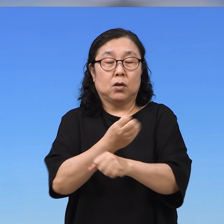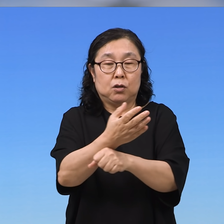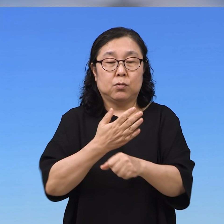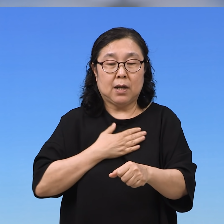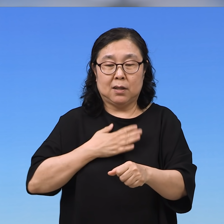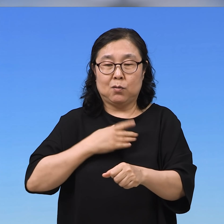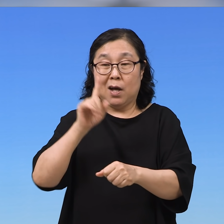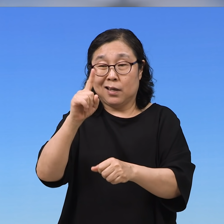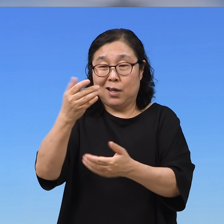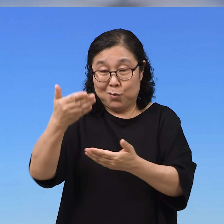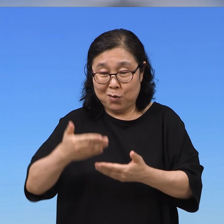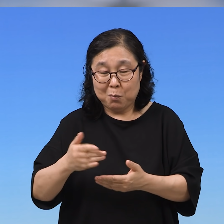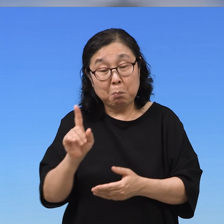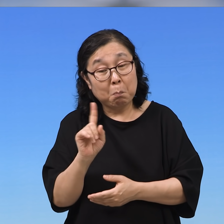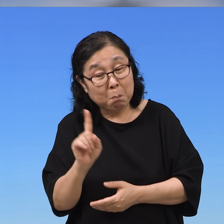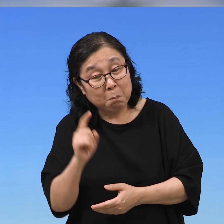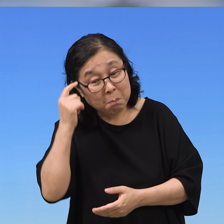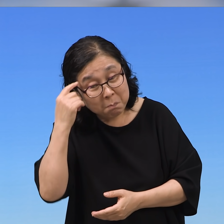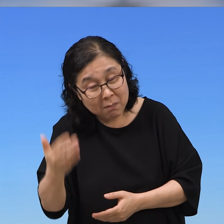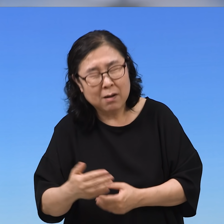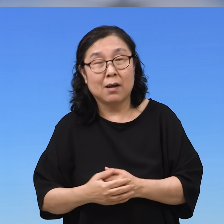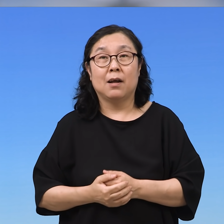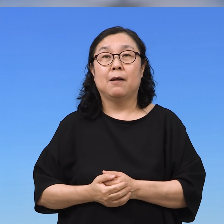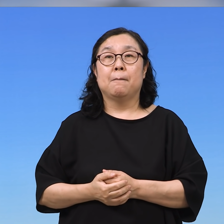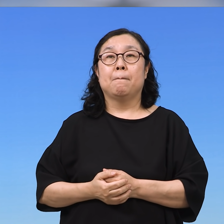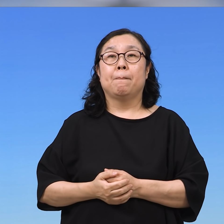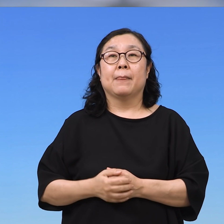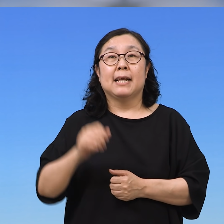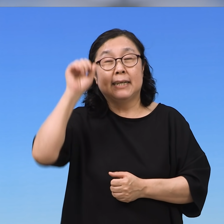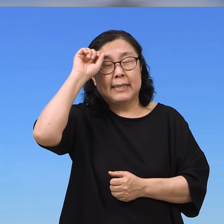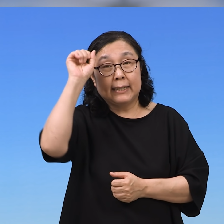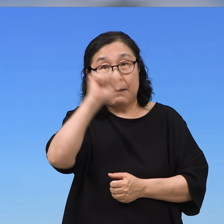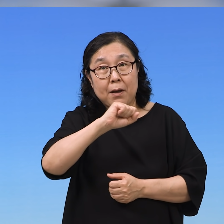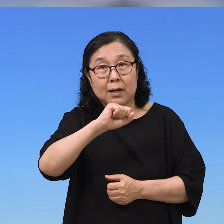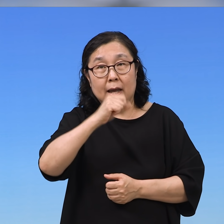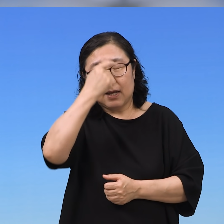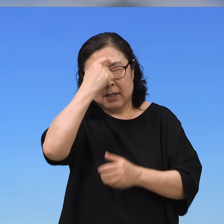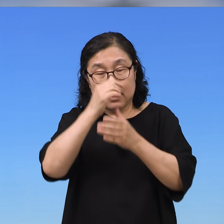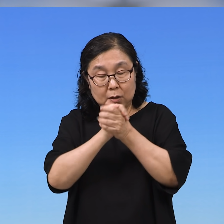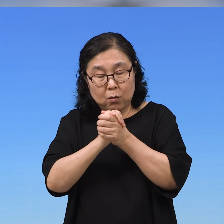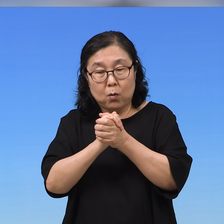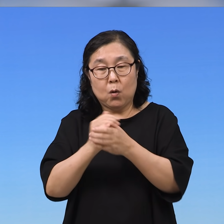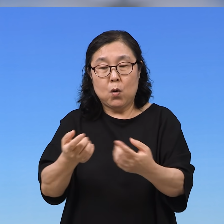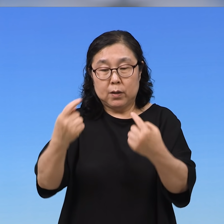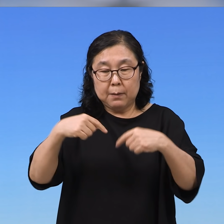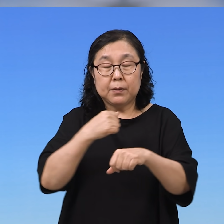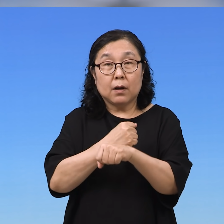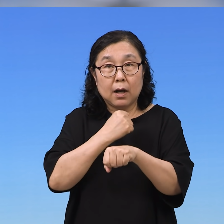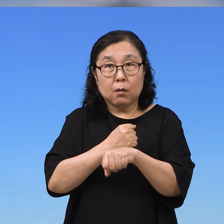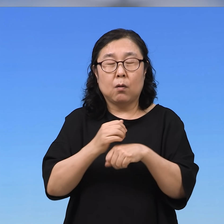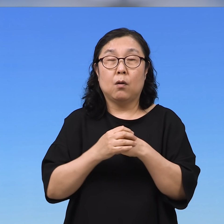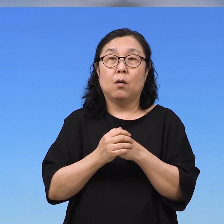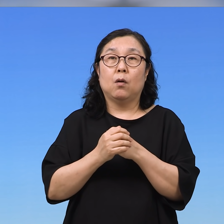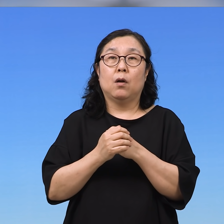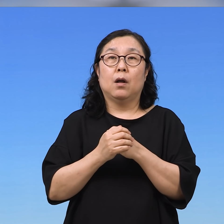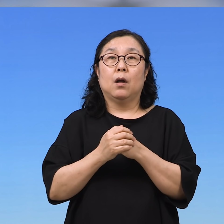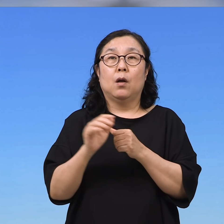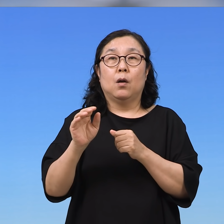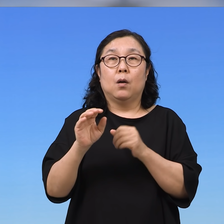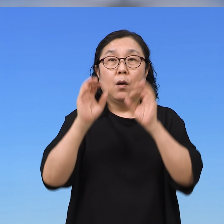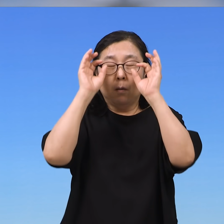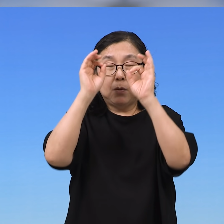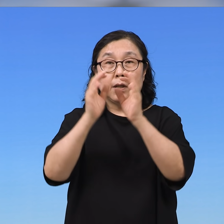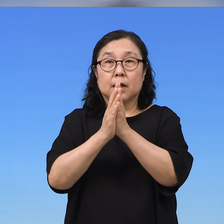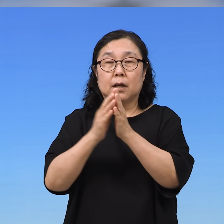뭘 하나 줘요. 그 이게 뭐냐 그랬더니 새벽에 새벽기도 참여하고,